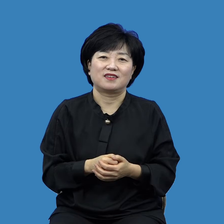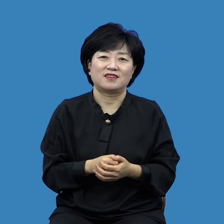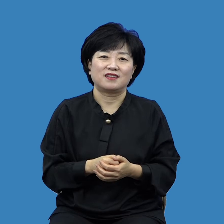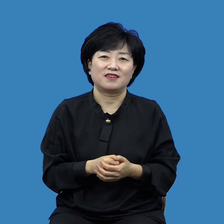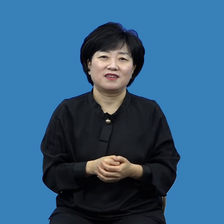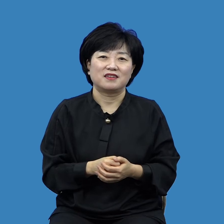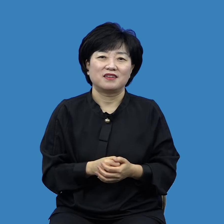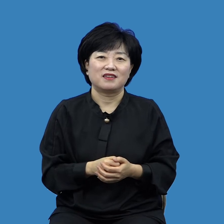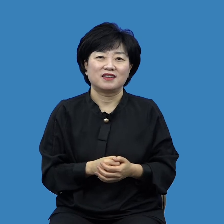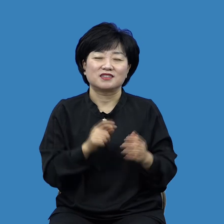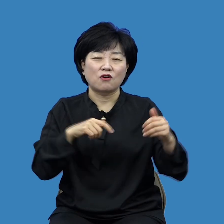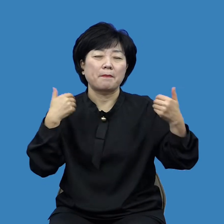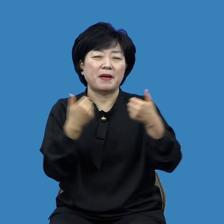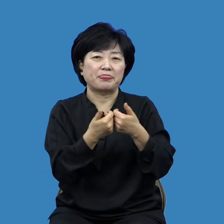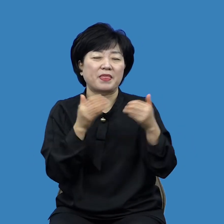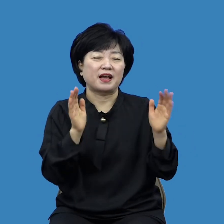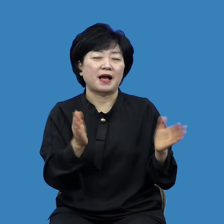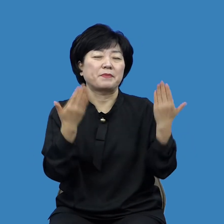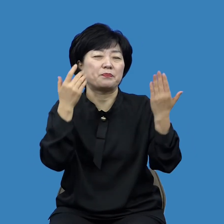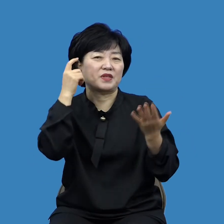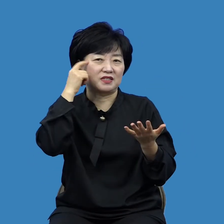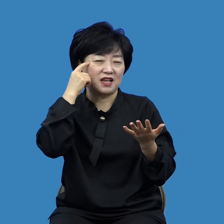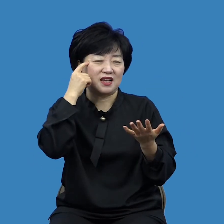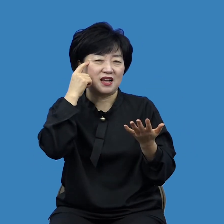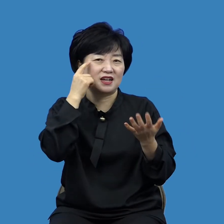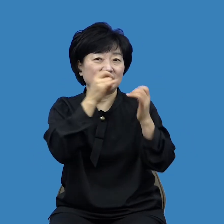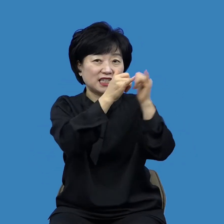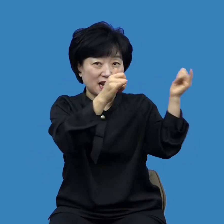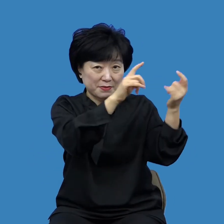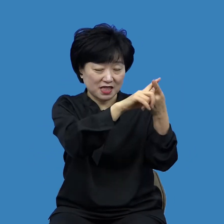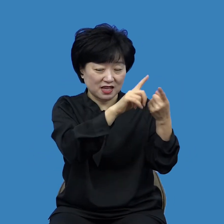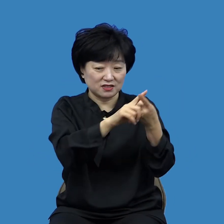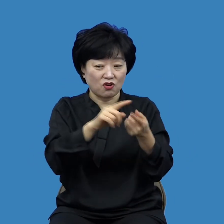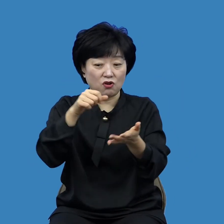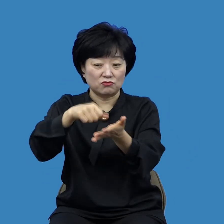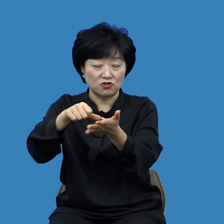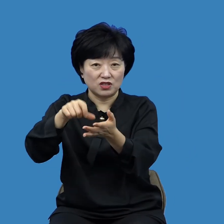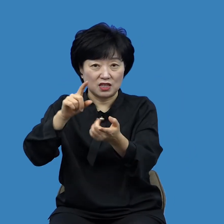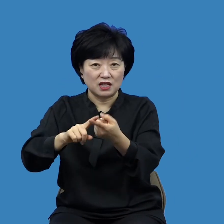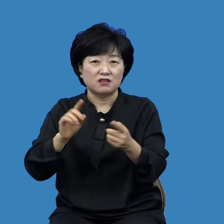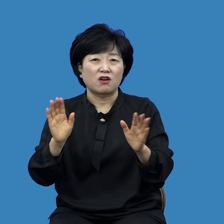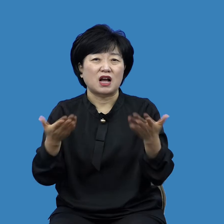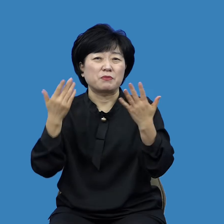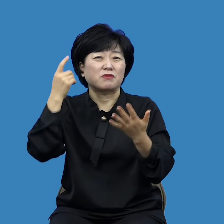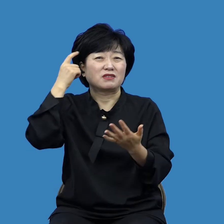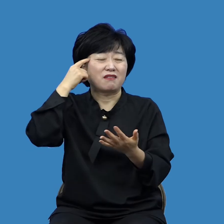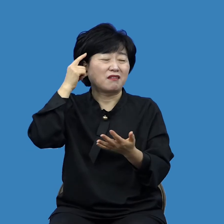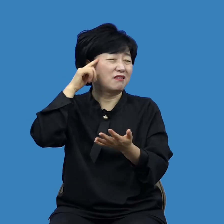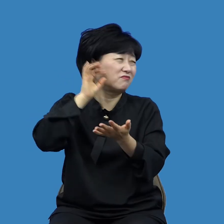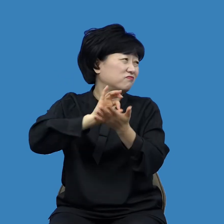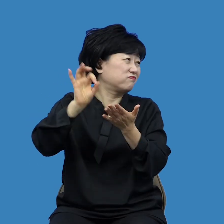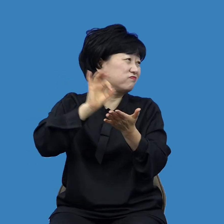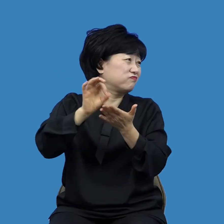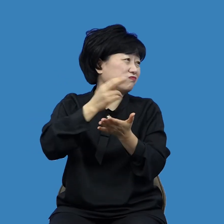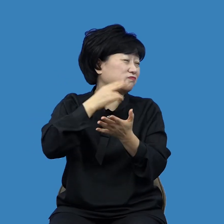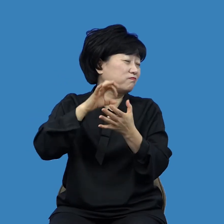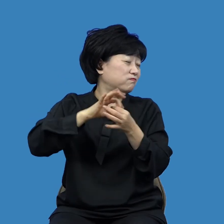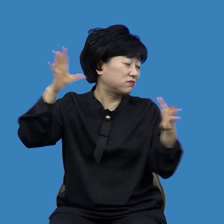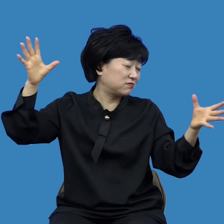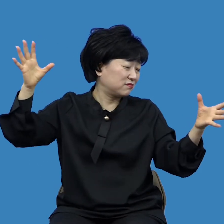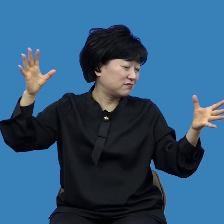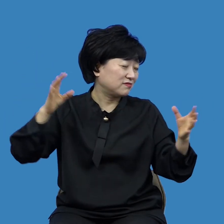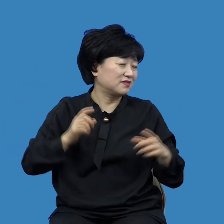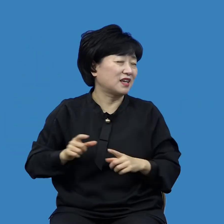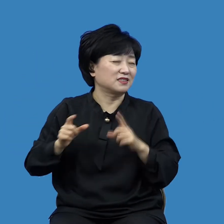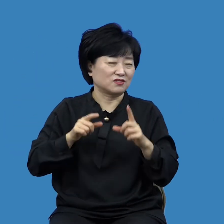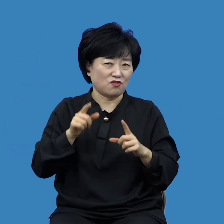않다면 가볍게 생각하는 거지. 그렇잖아. 우리가 사람에 대해서도 물건에 대해서도 가볍게 생각한다는 건 뭐예요? 신경 안 쓰고 산다는 거지. 사람이나